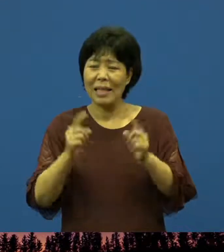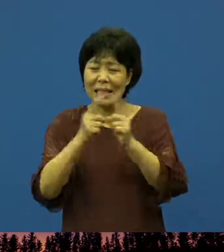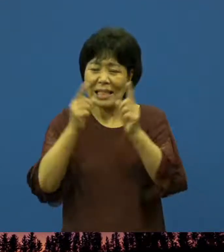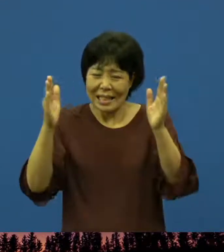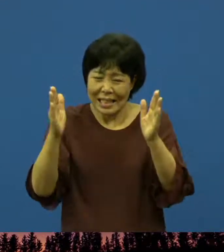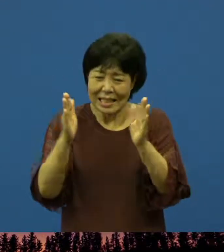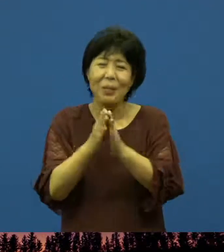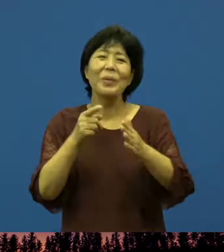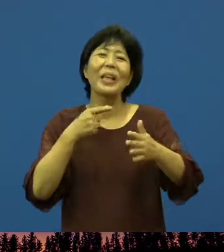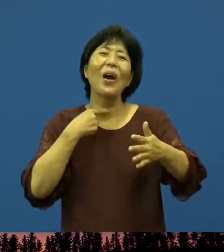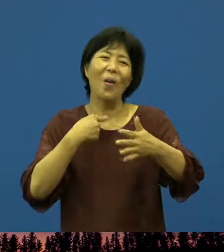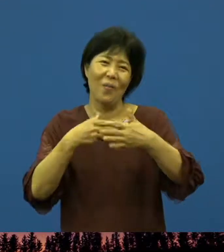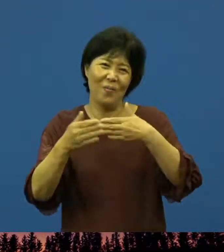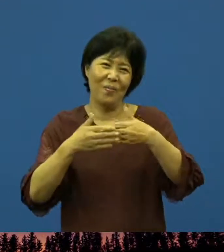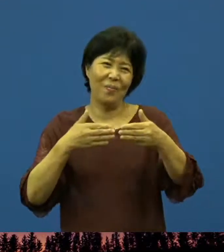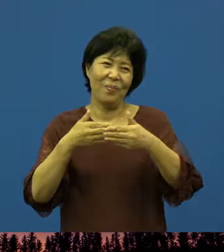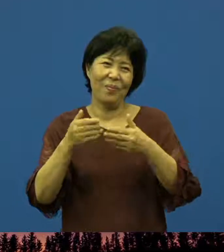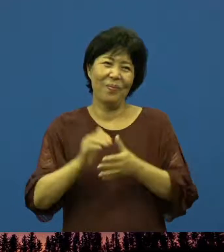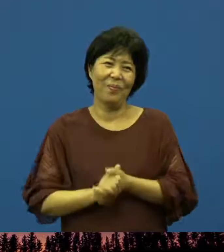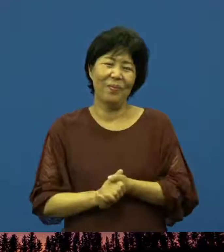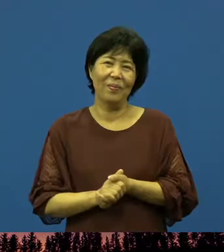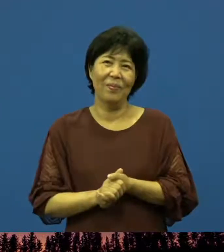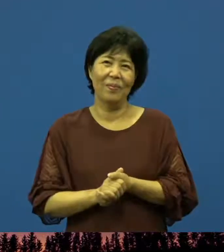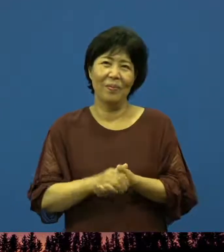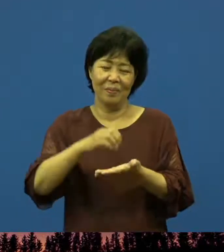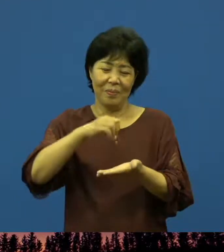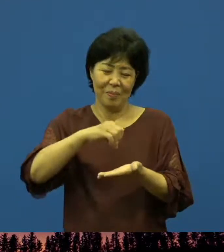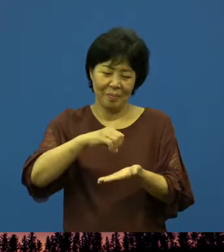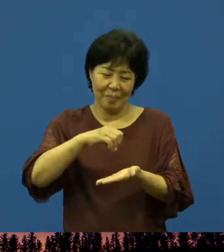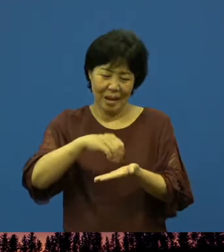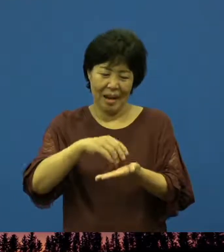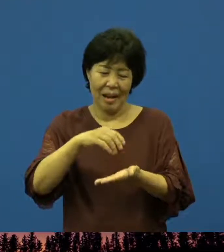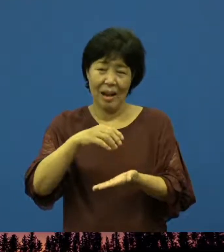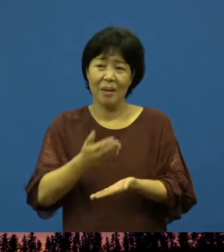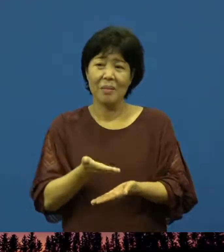새로운 빵을 떼고 입에 넣고